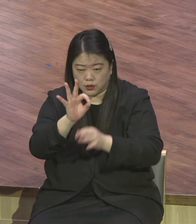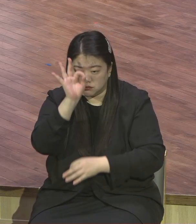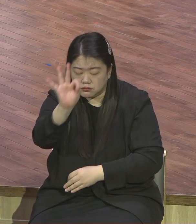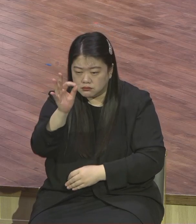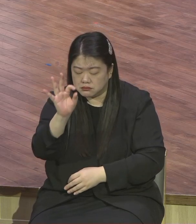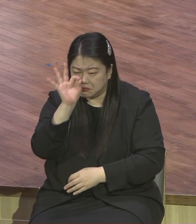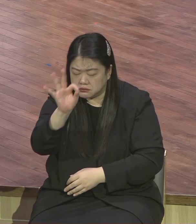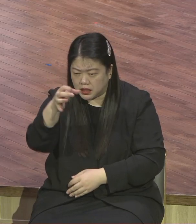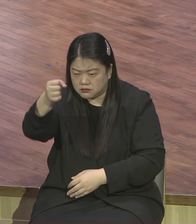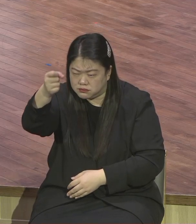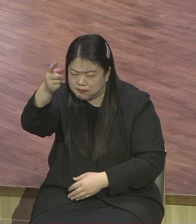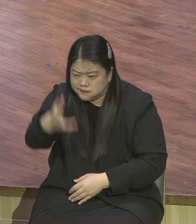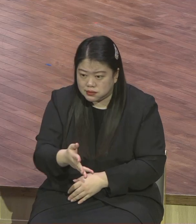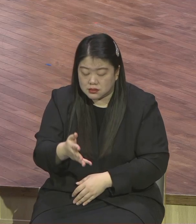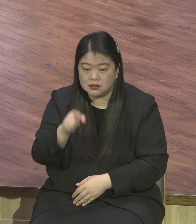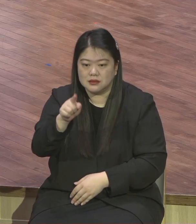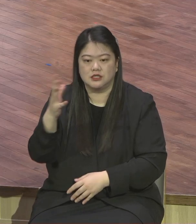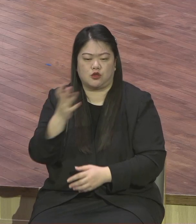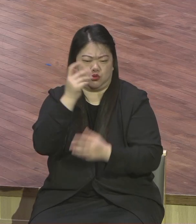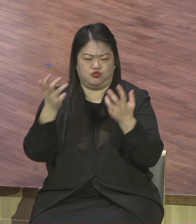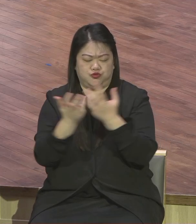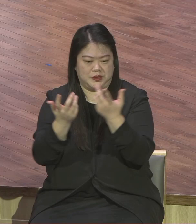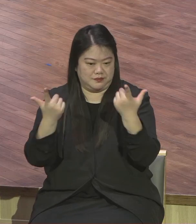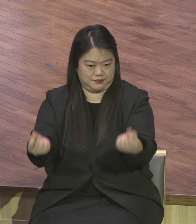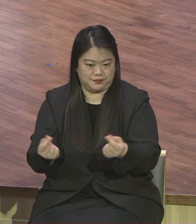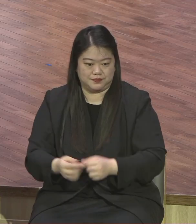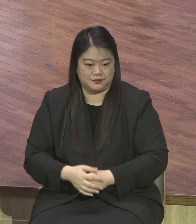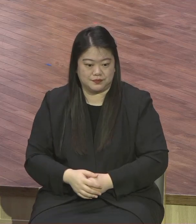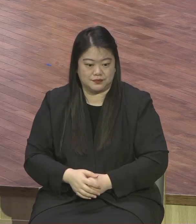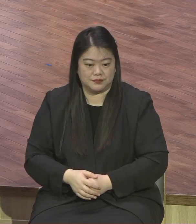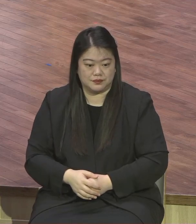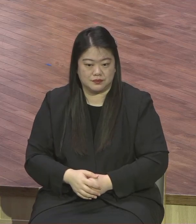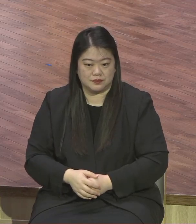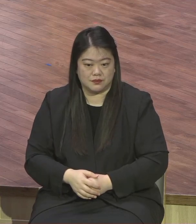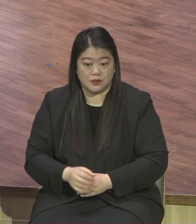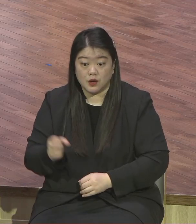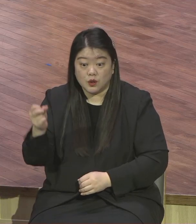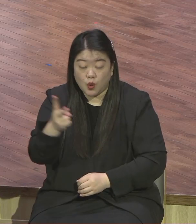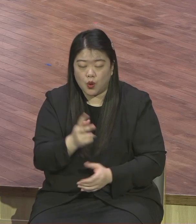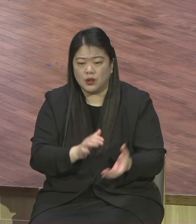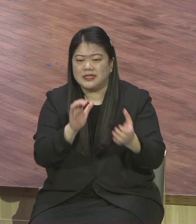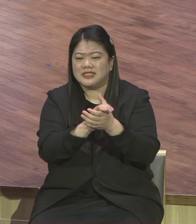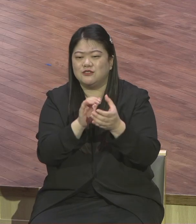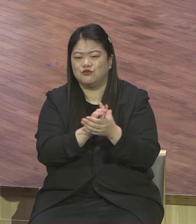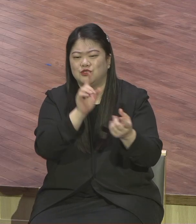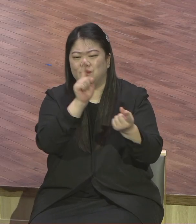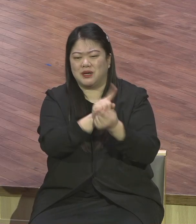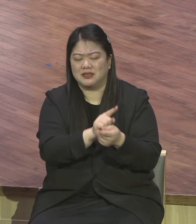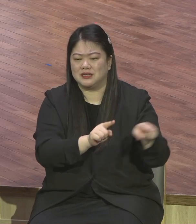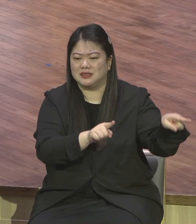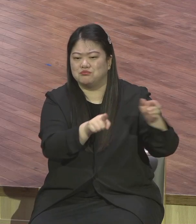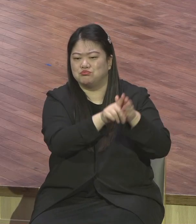사람을 바라볼 때 참 저 영혼 예수 믿어야 될 텐데 참 불쌍하구나.